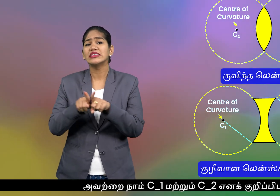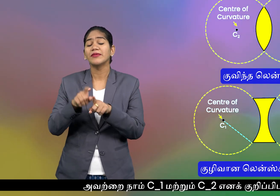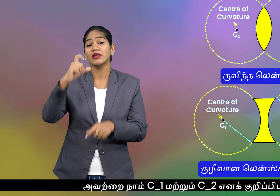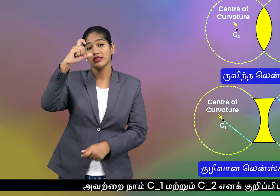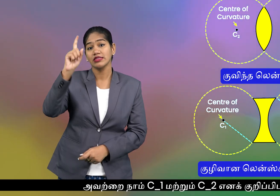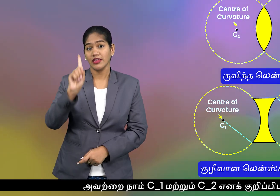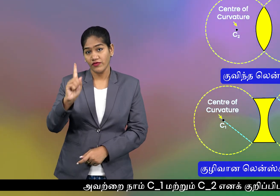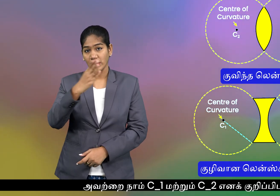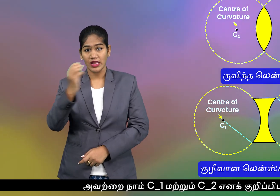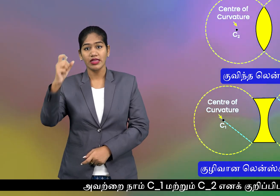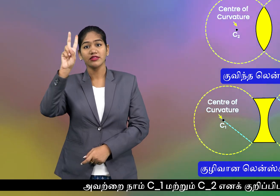என குறிப்பிடலாம்.